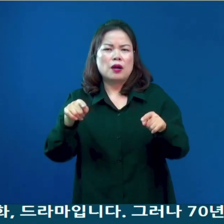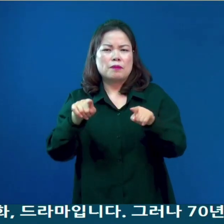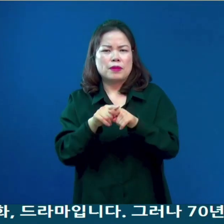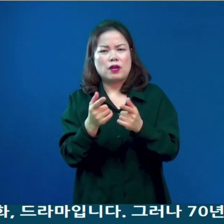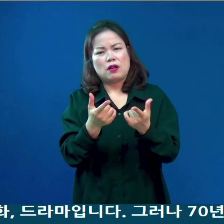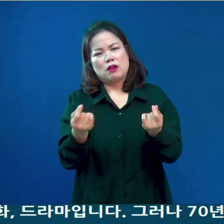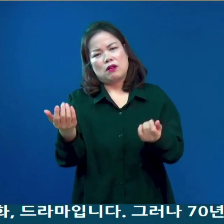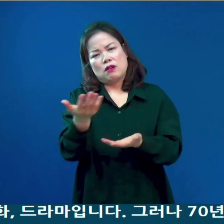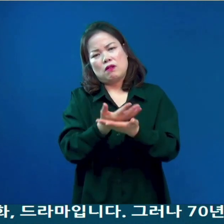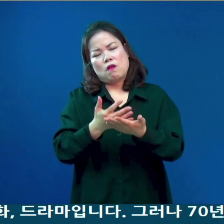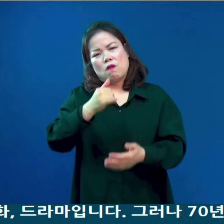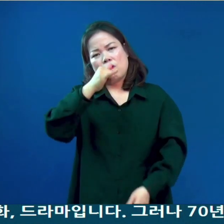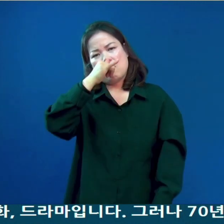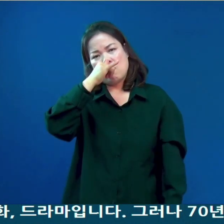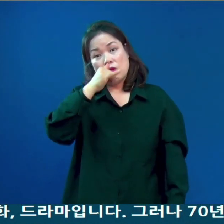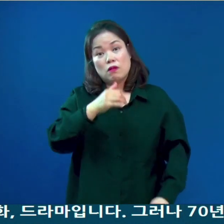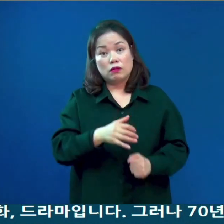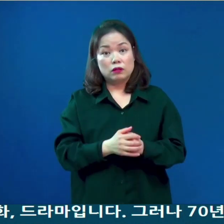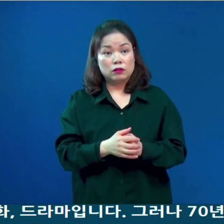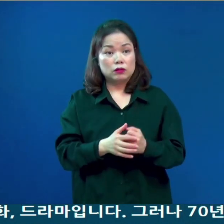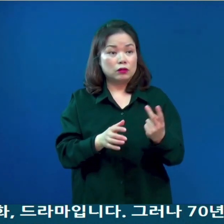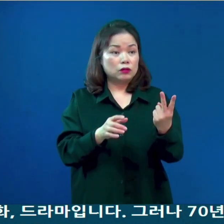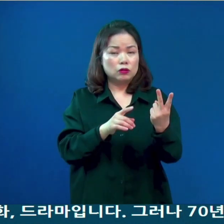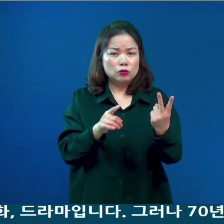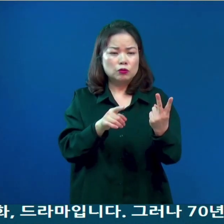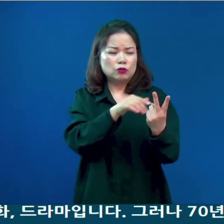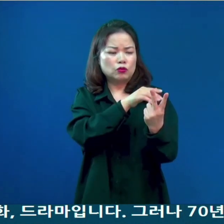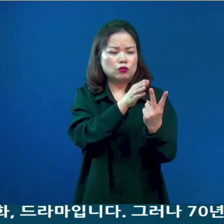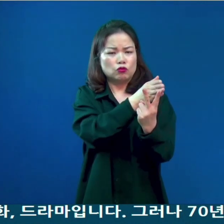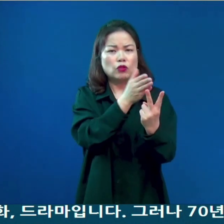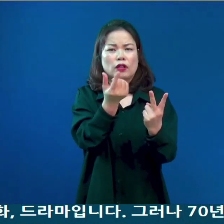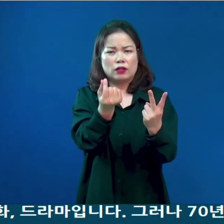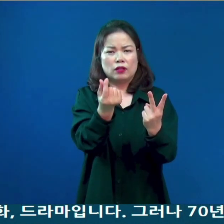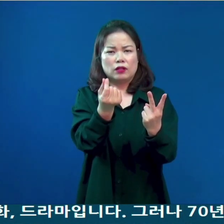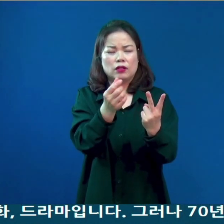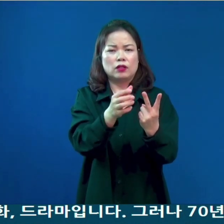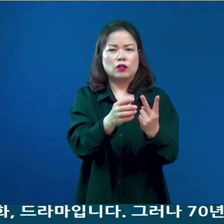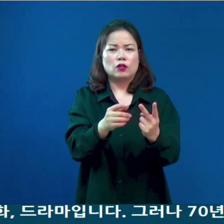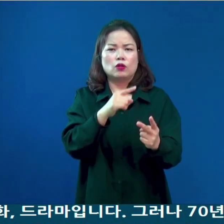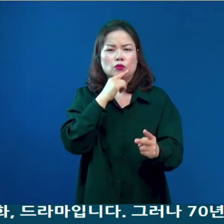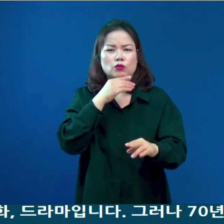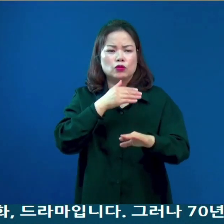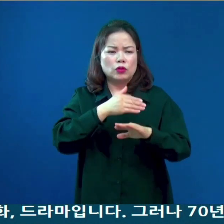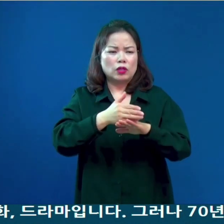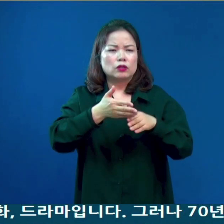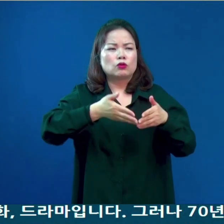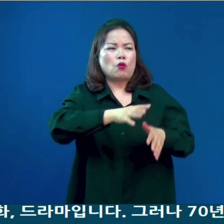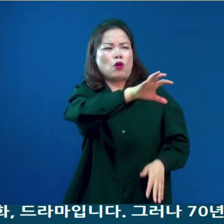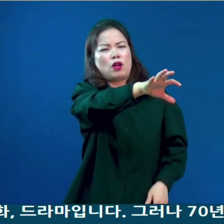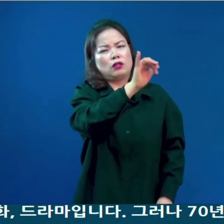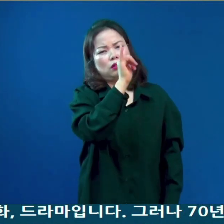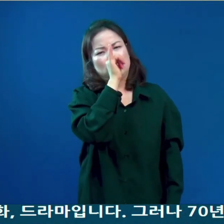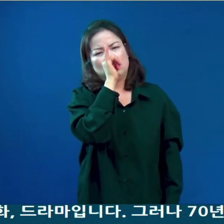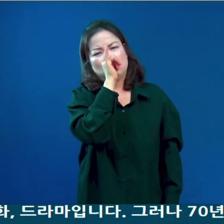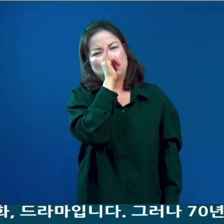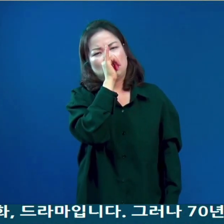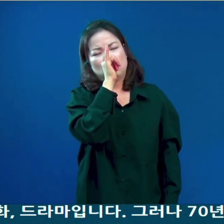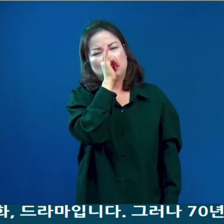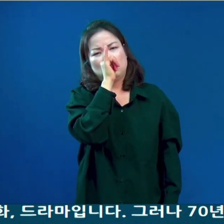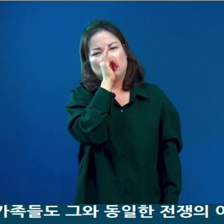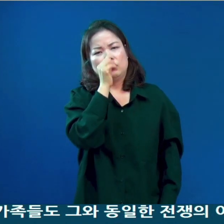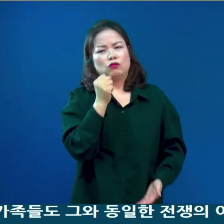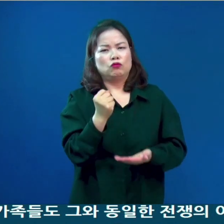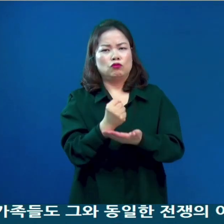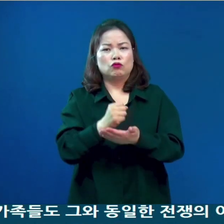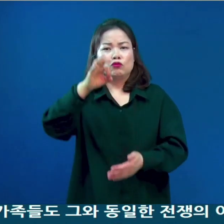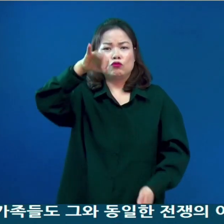공유하고 있습니다. 그리고 두 부류 다 북한을 고향으로 두고 있어서 이 말씀은 운명이 된